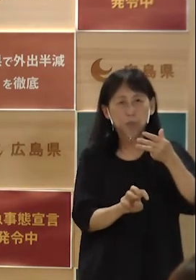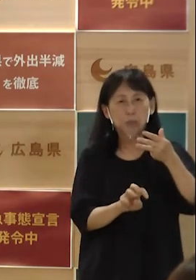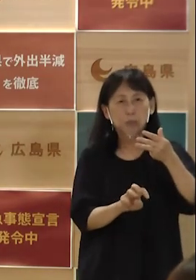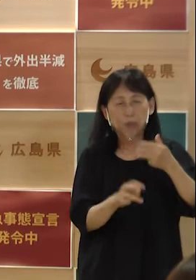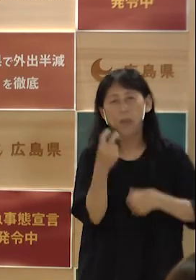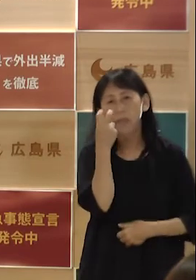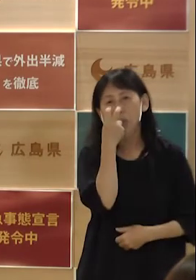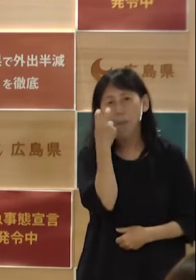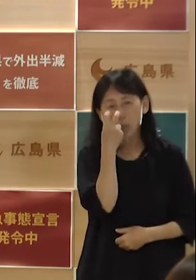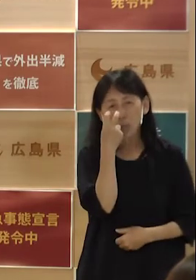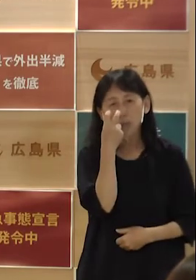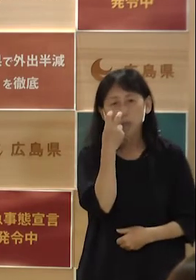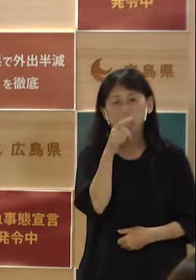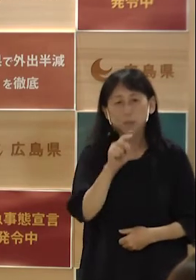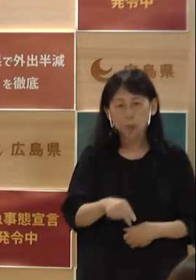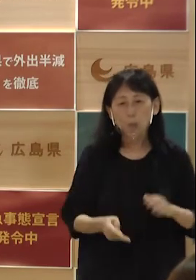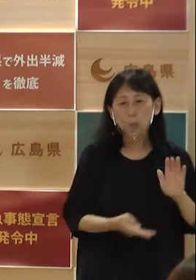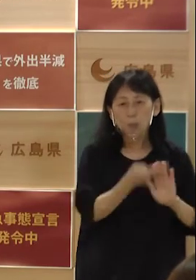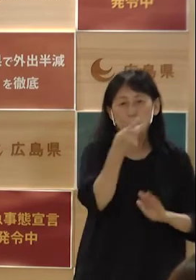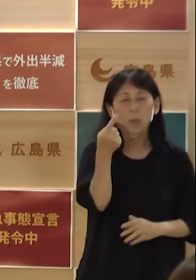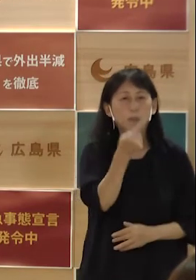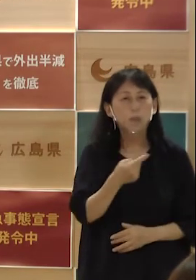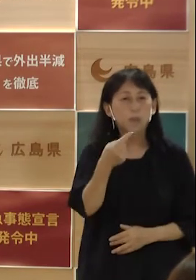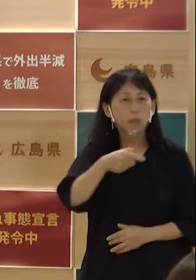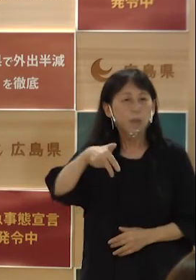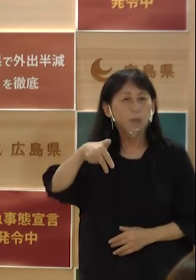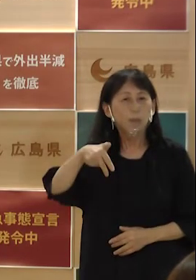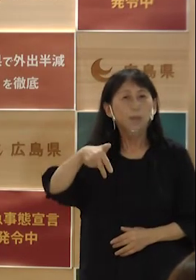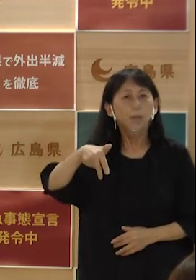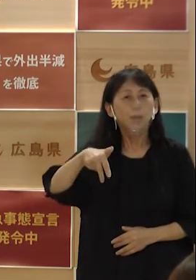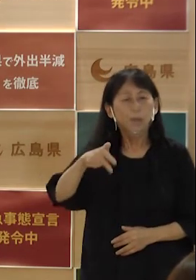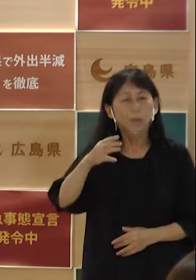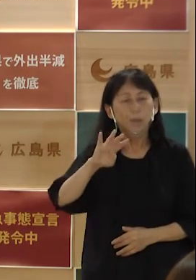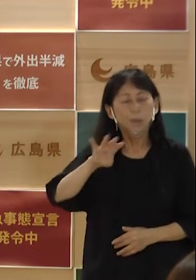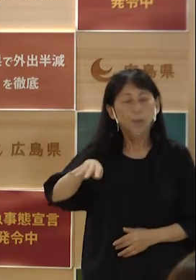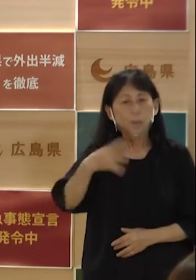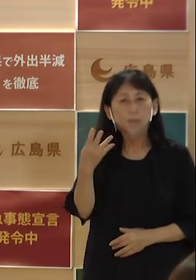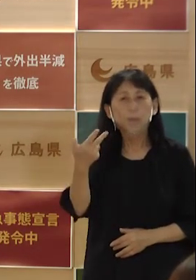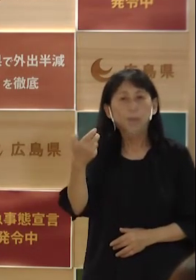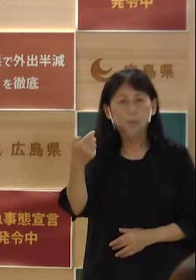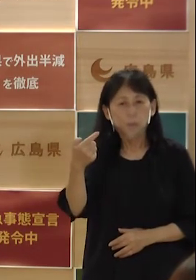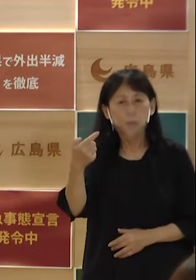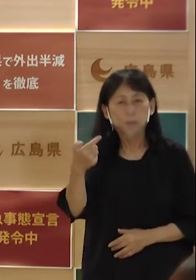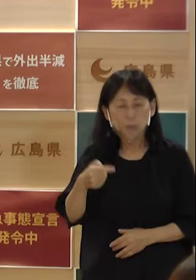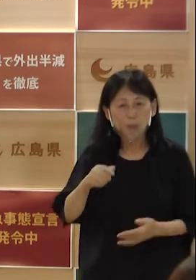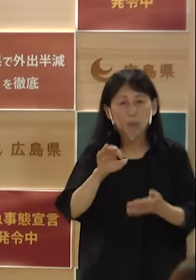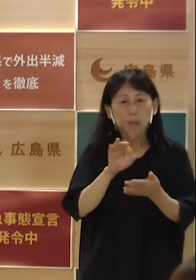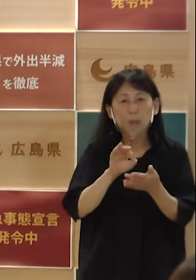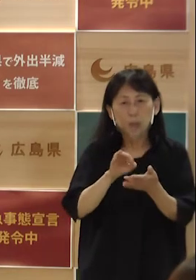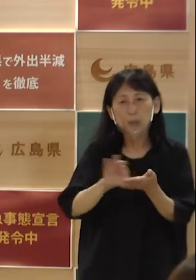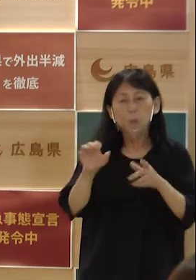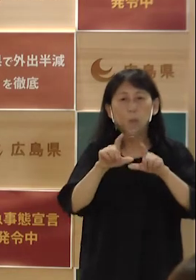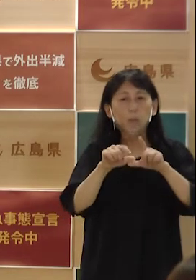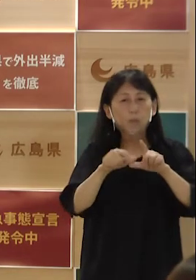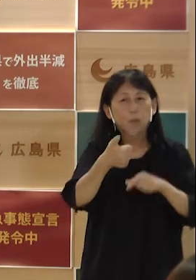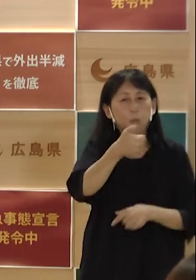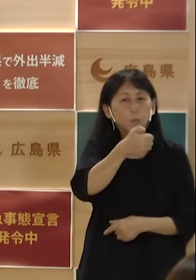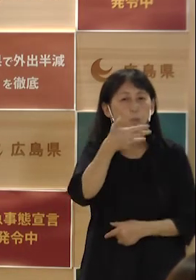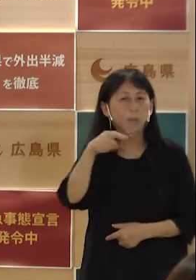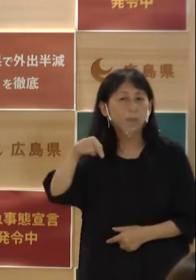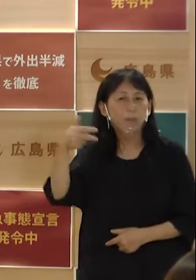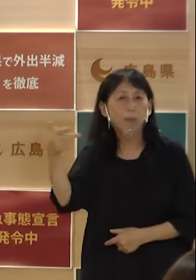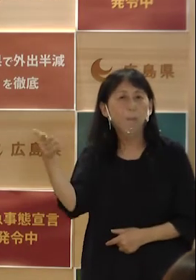と、稼働施設数が1748。で、利用率は 58.7% となってま